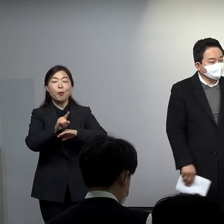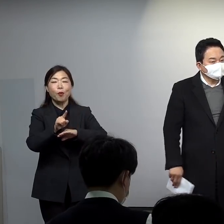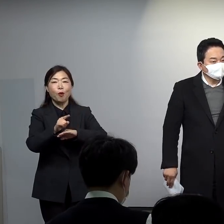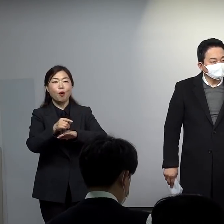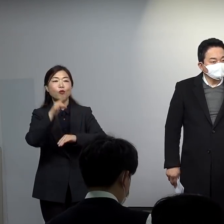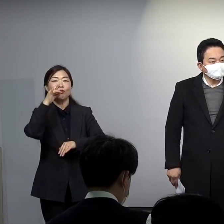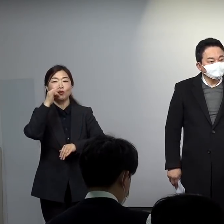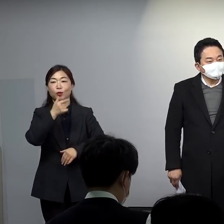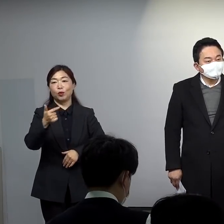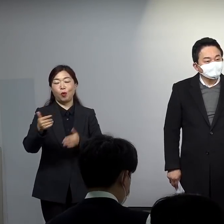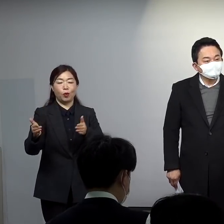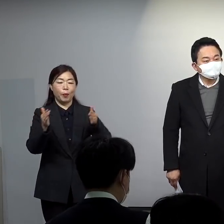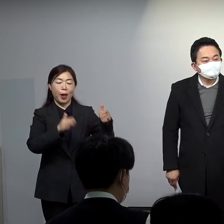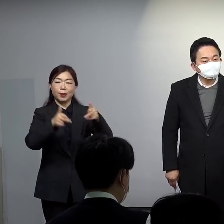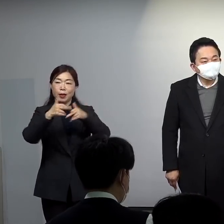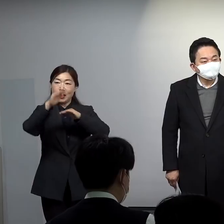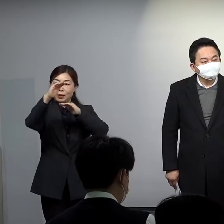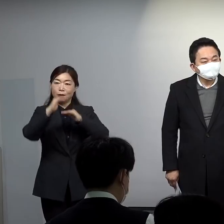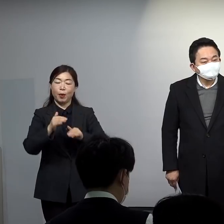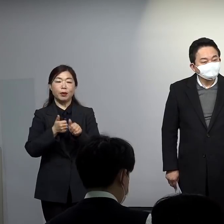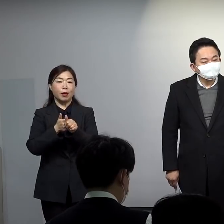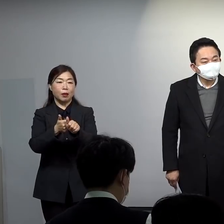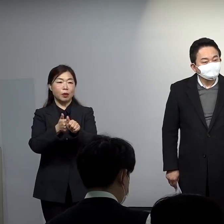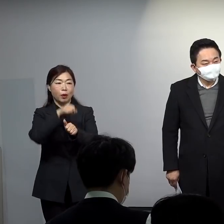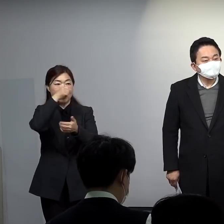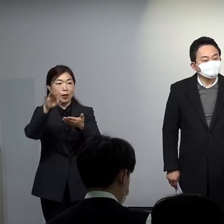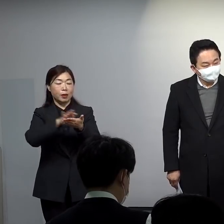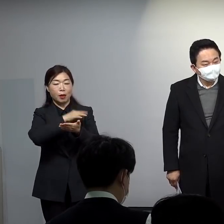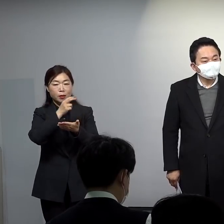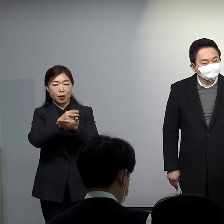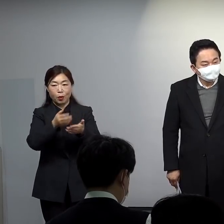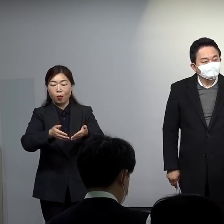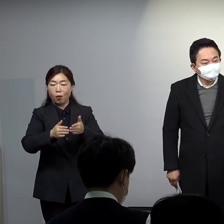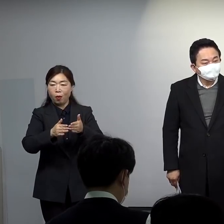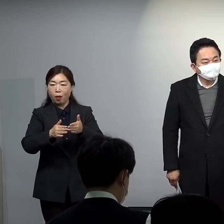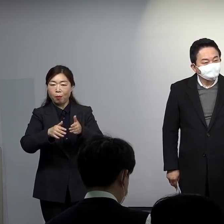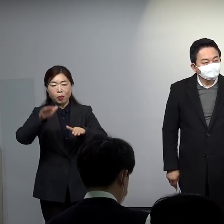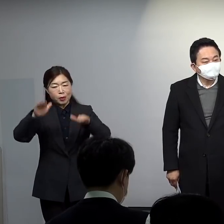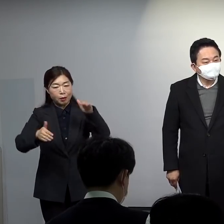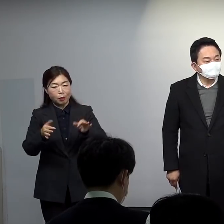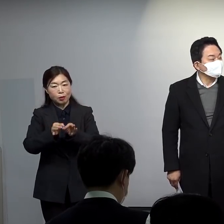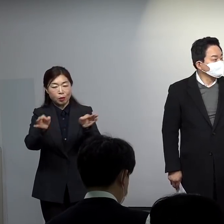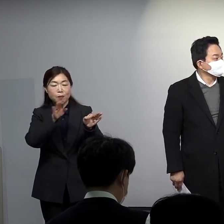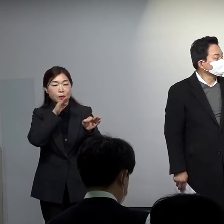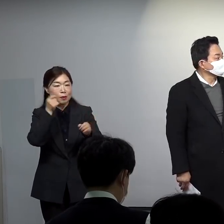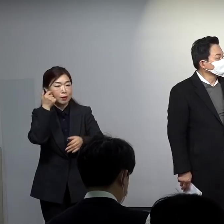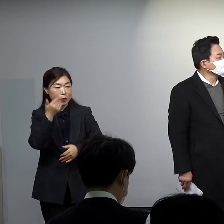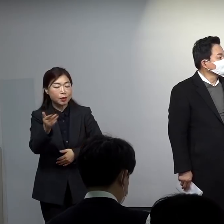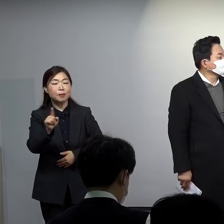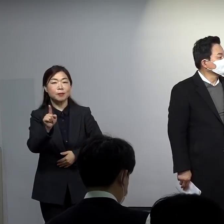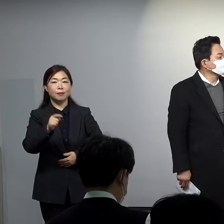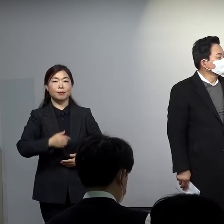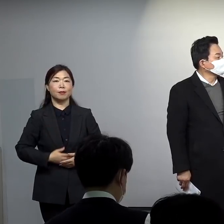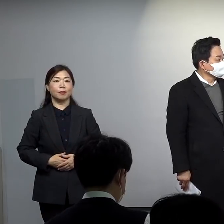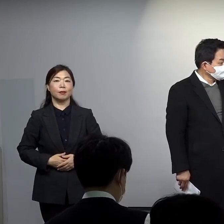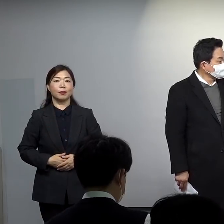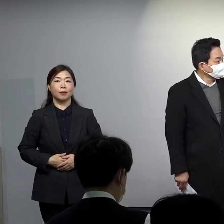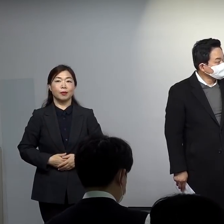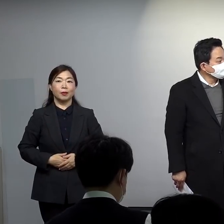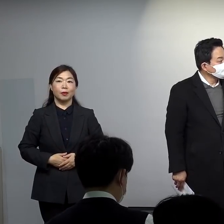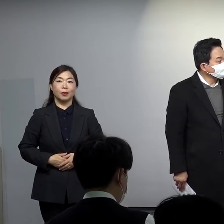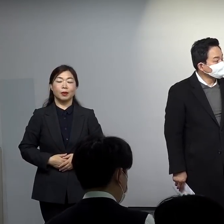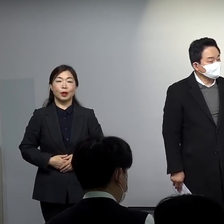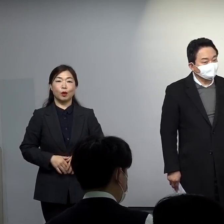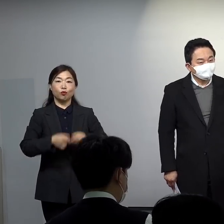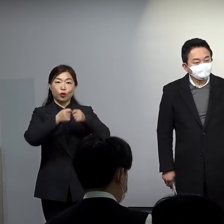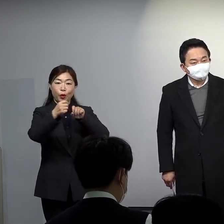좀 장애 등급에 따라서 이 예산제도 좀 차등이 있게 되는 건지 그런 내용이 궁금합니다. 구체적인